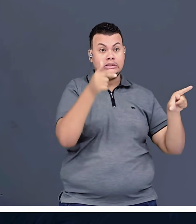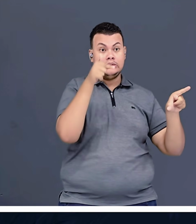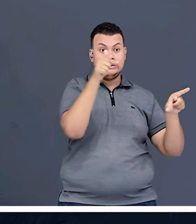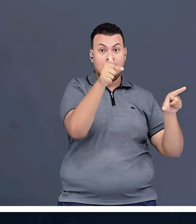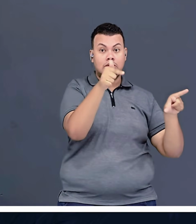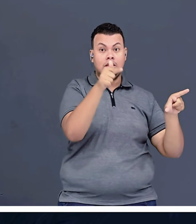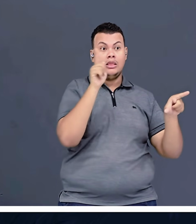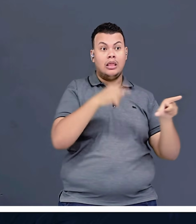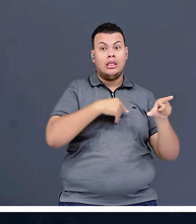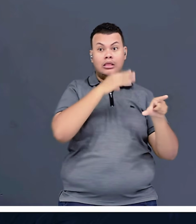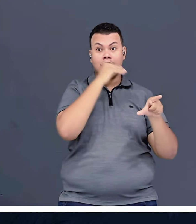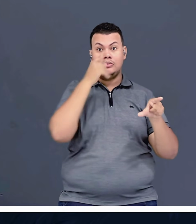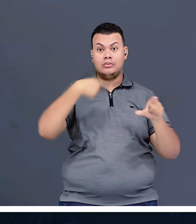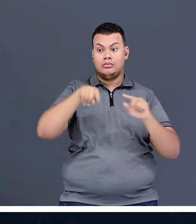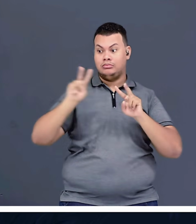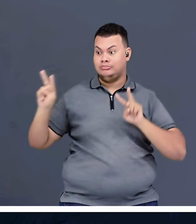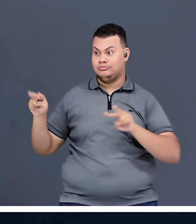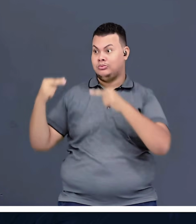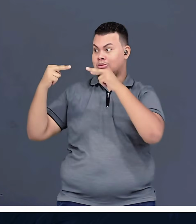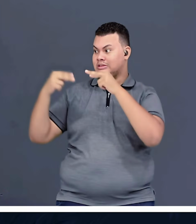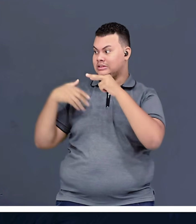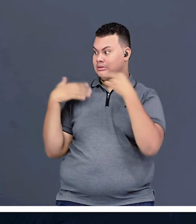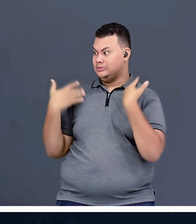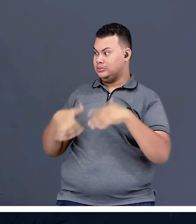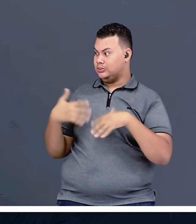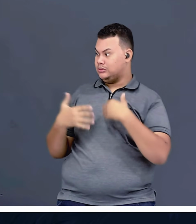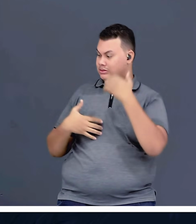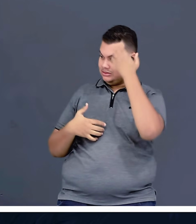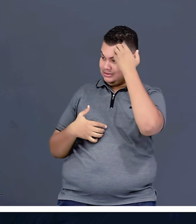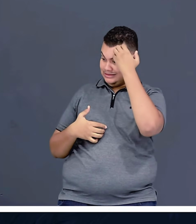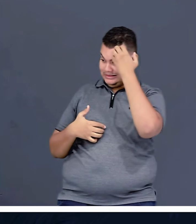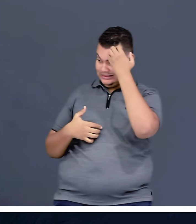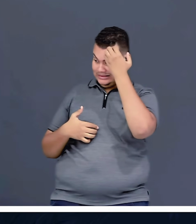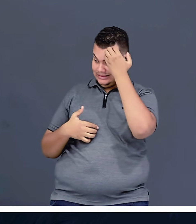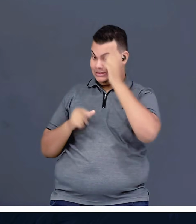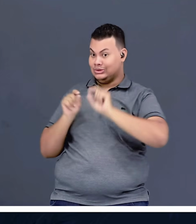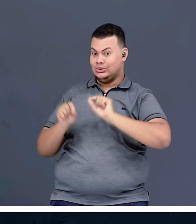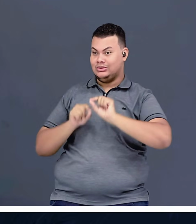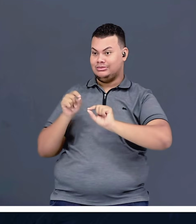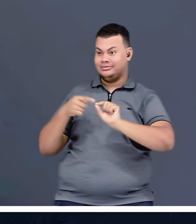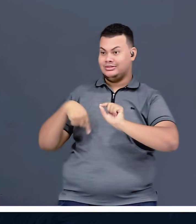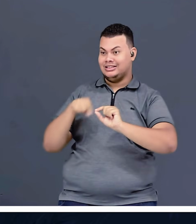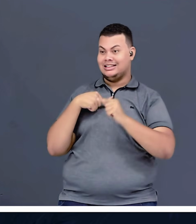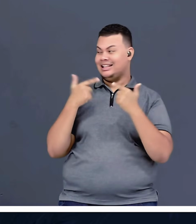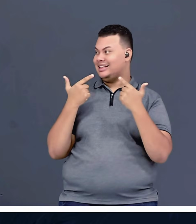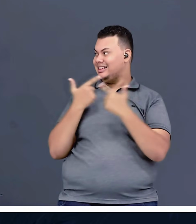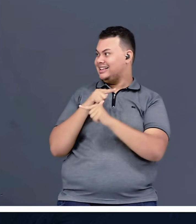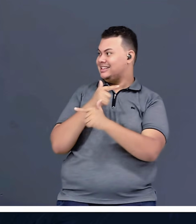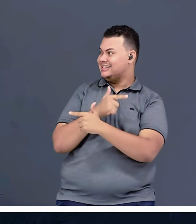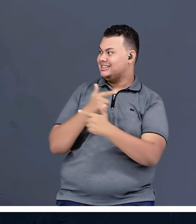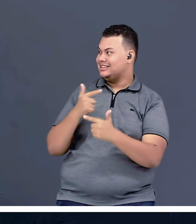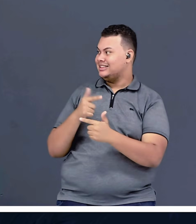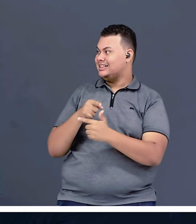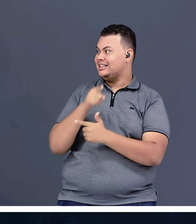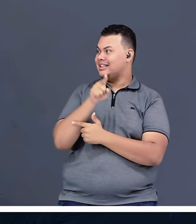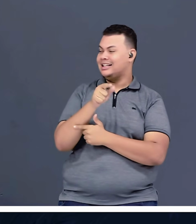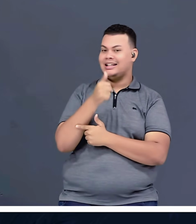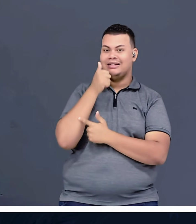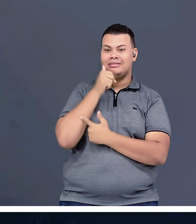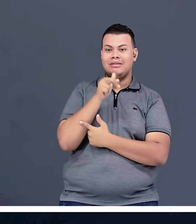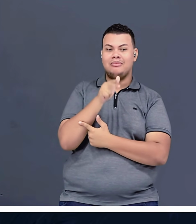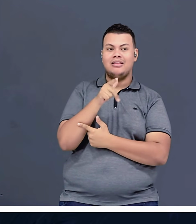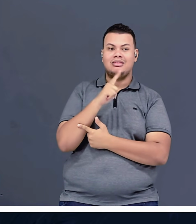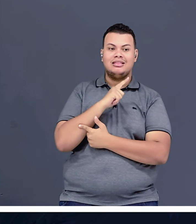a maior parte adolescente, um olhou para o outro e já sabe o que aconteceu. Aquela risada, a irmã ficou